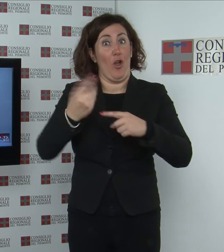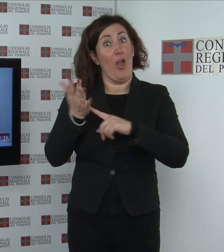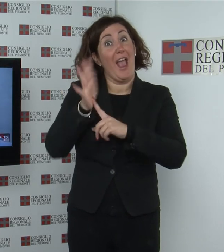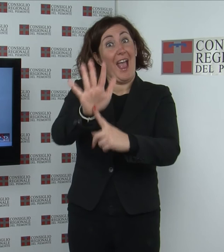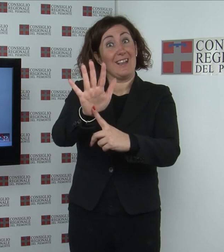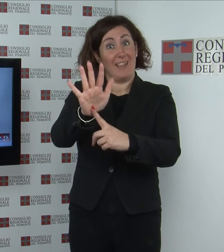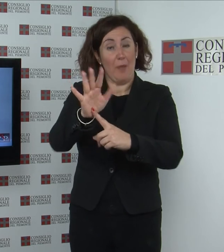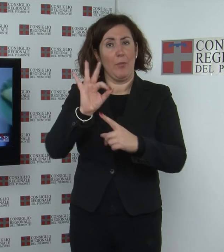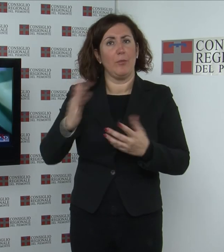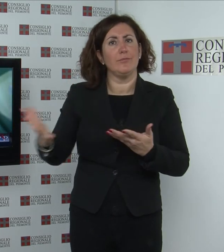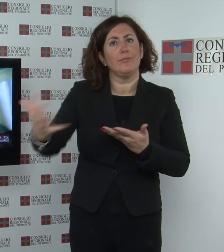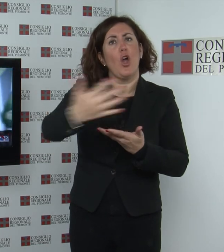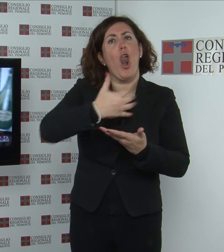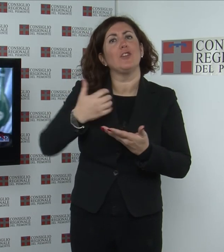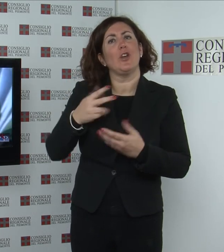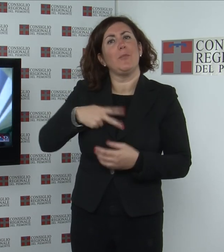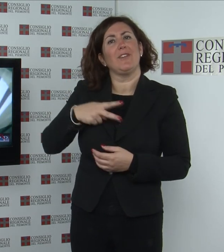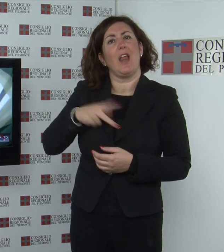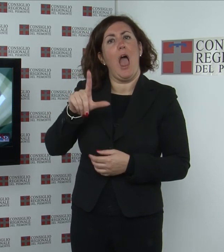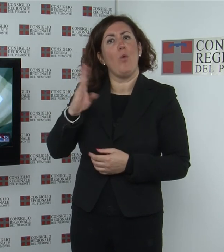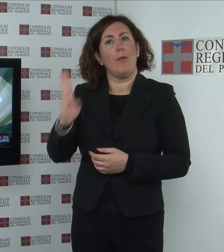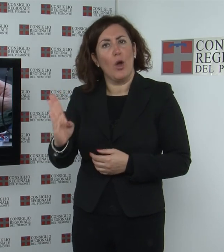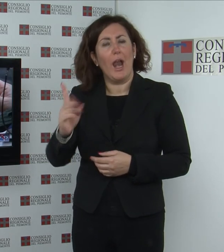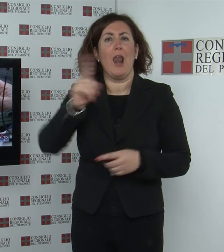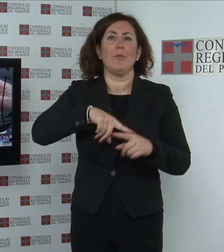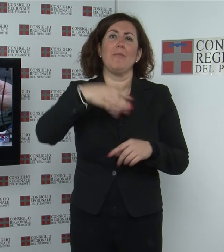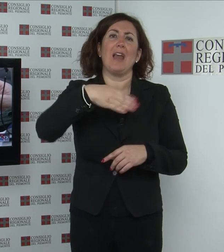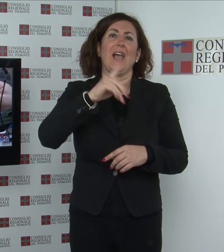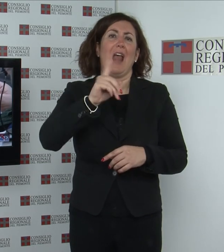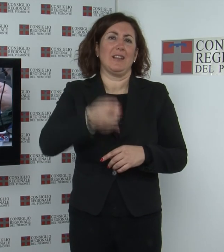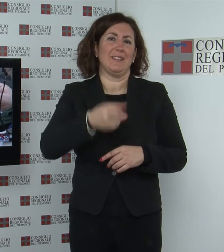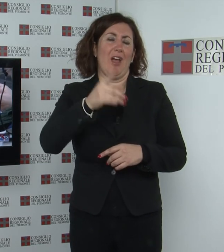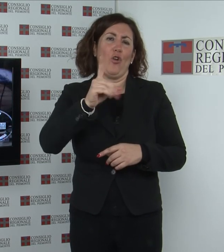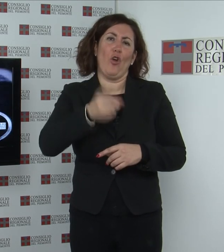collezioni private di Laura Borello Maria Grazie goby e Laura